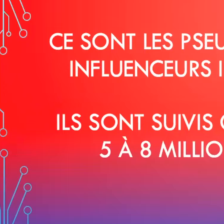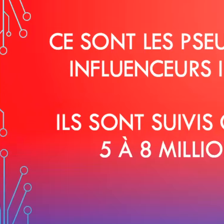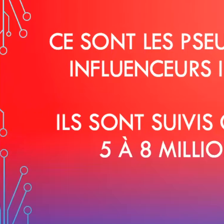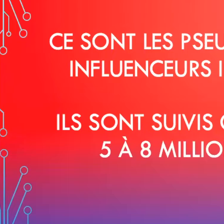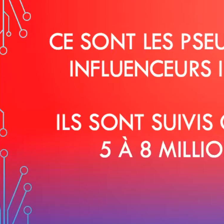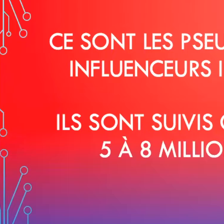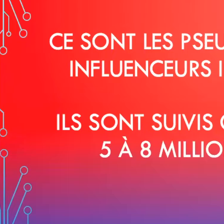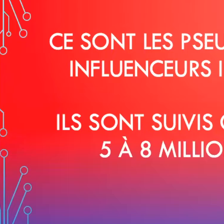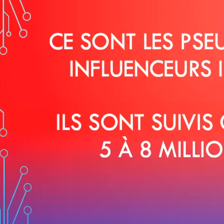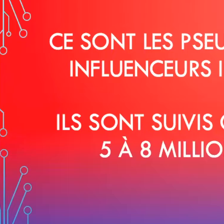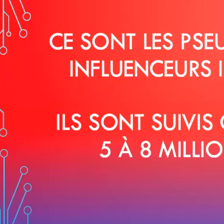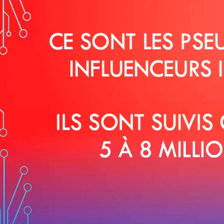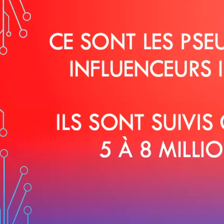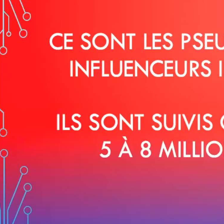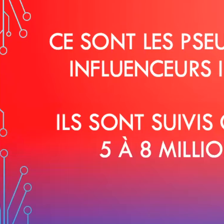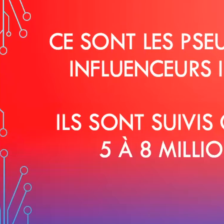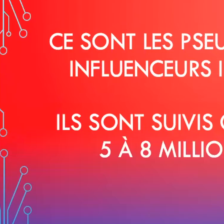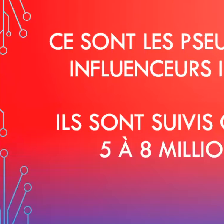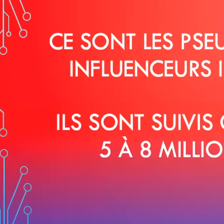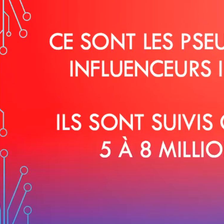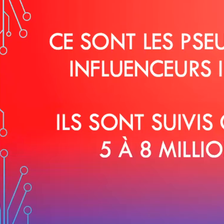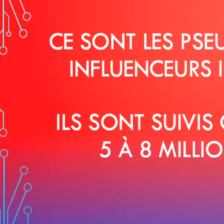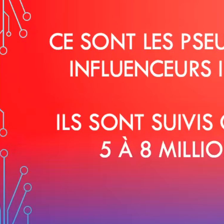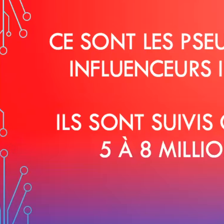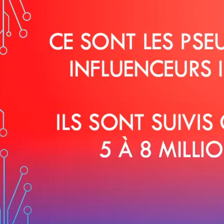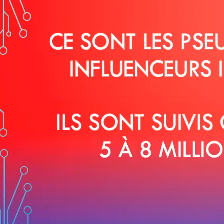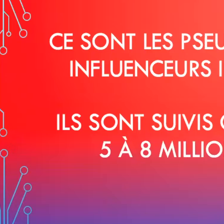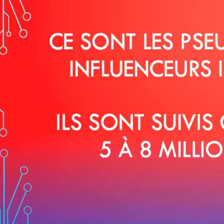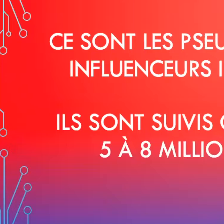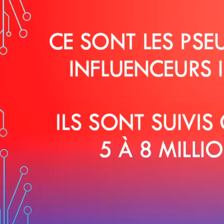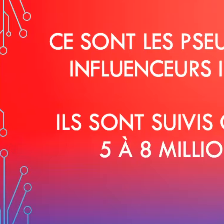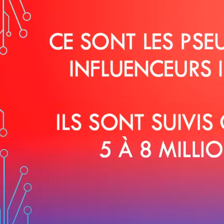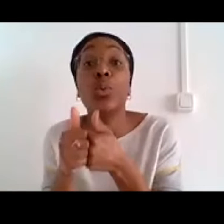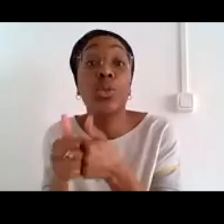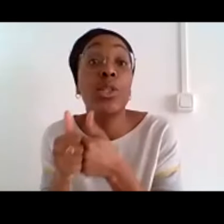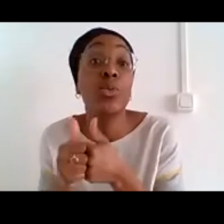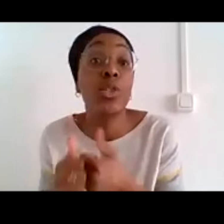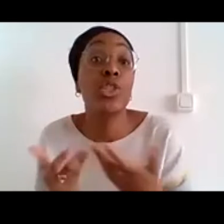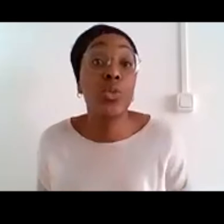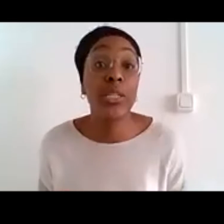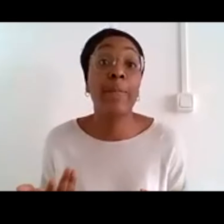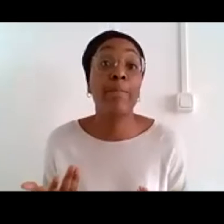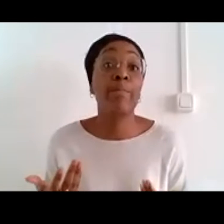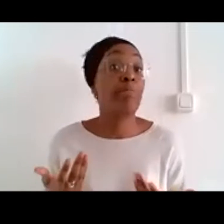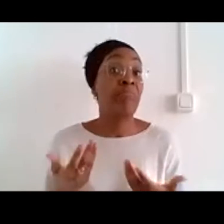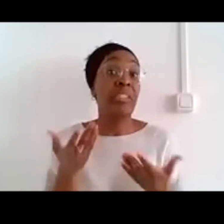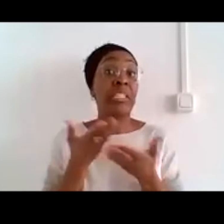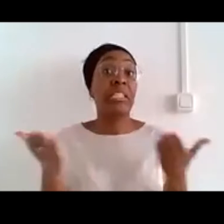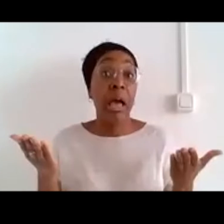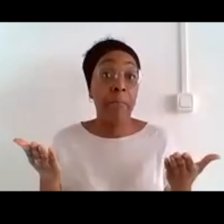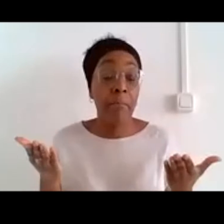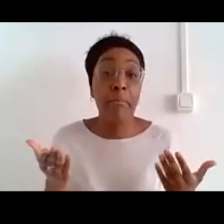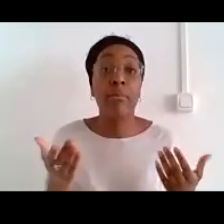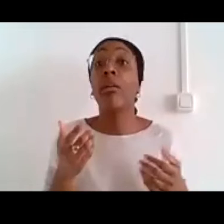qui suivent ces gens-là en fait. Alors, ils les suivent, ils les suivent comment? C'est très simple en fait, hein.